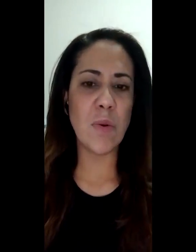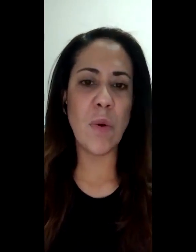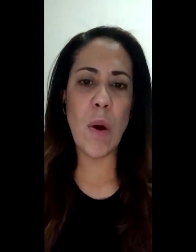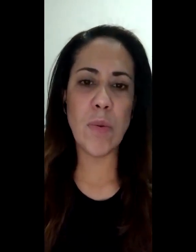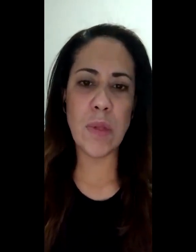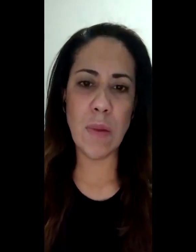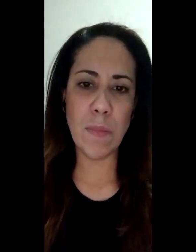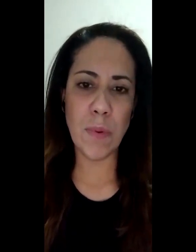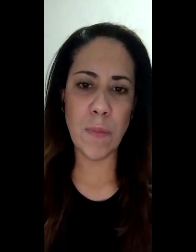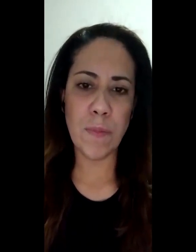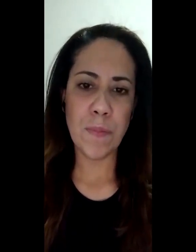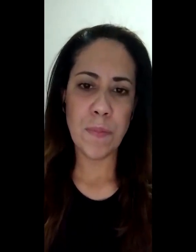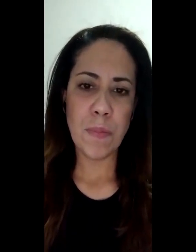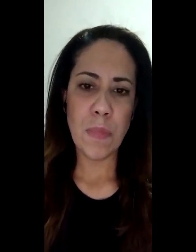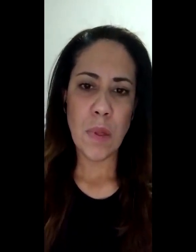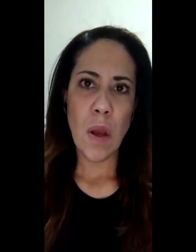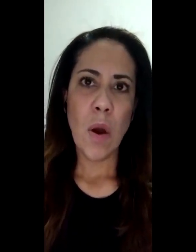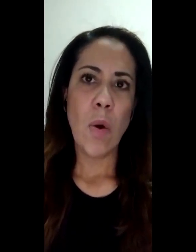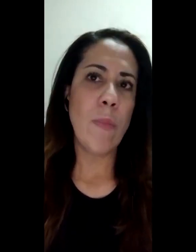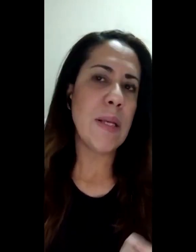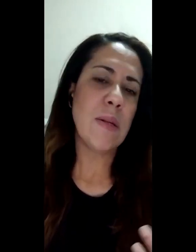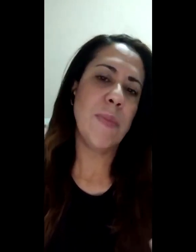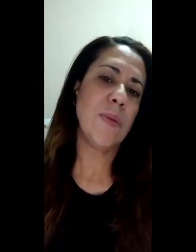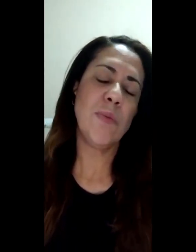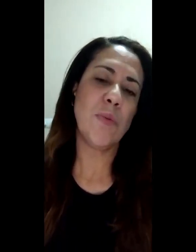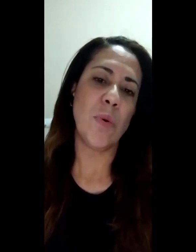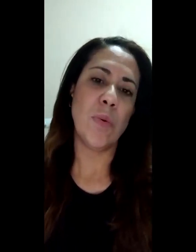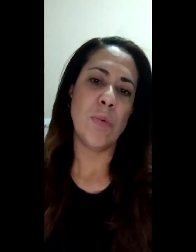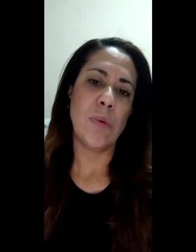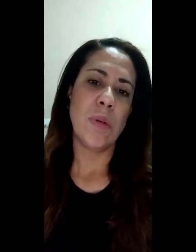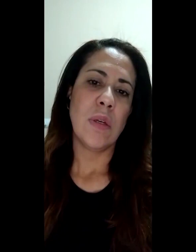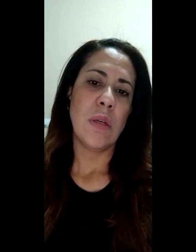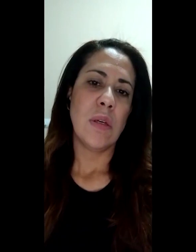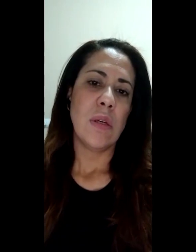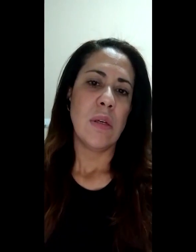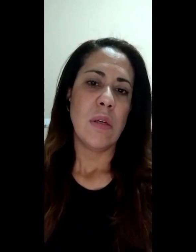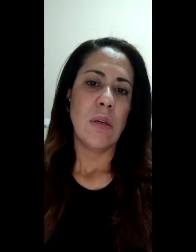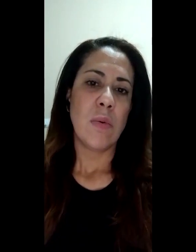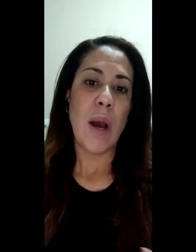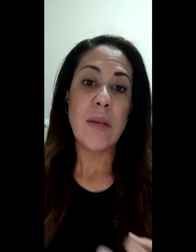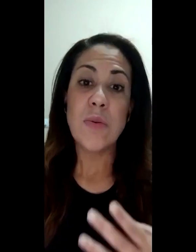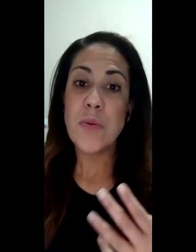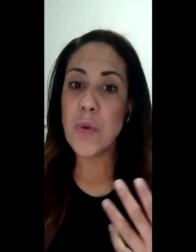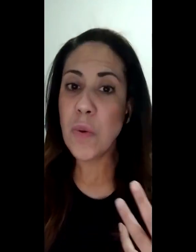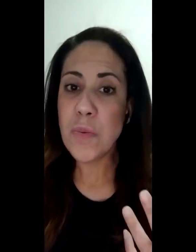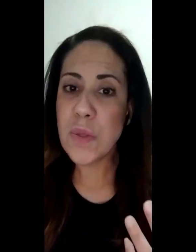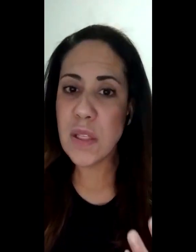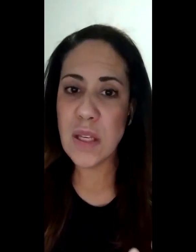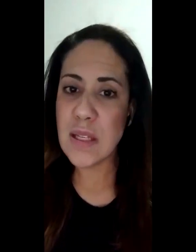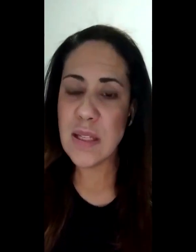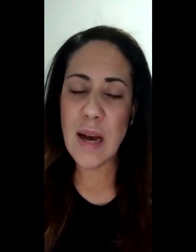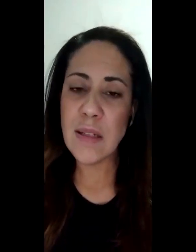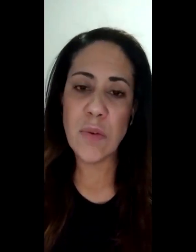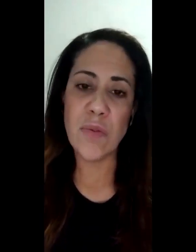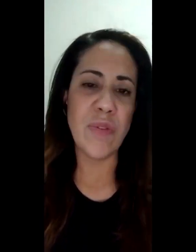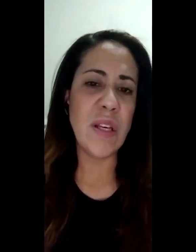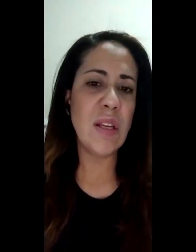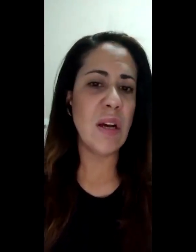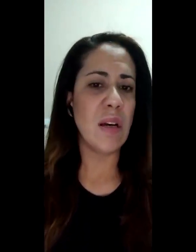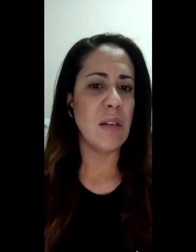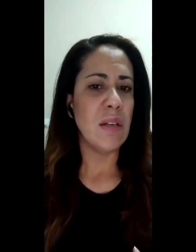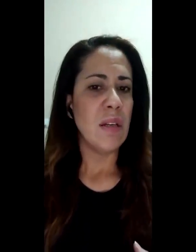Siddhartha retornou ao templo, o mestre perguntou: quais os sons que